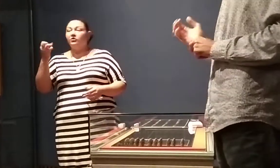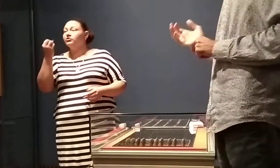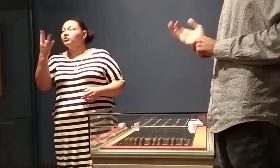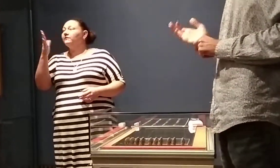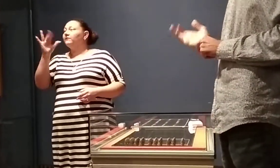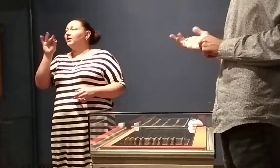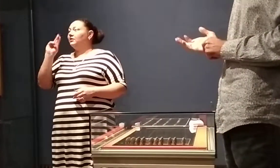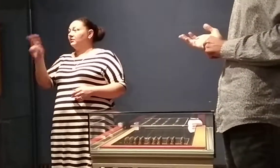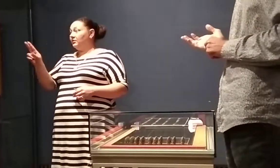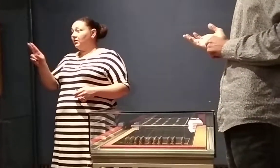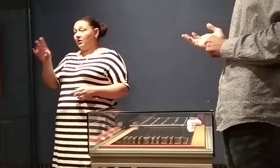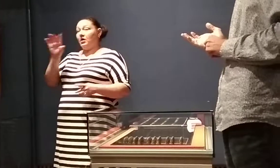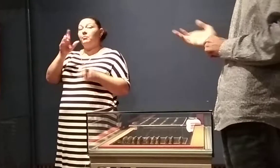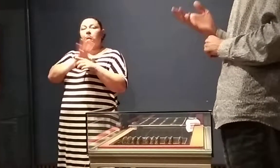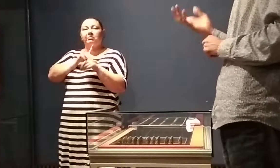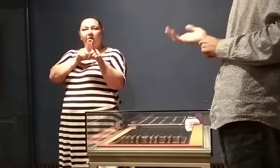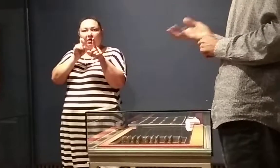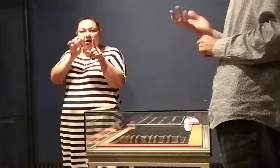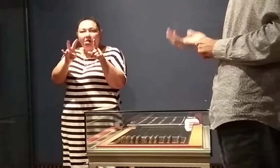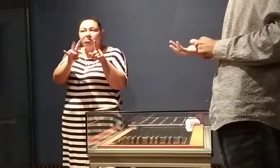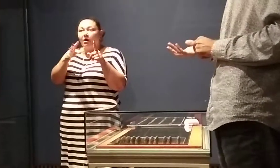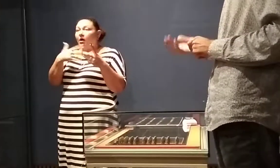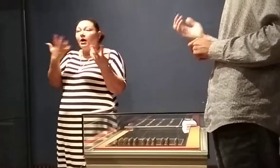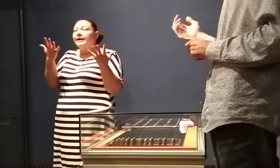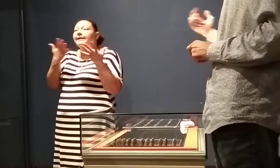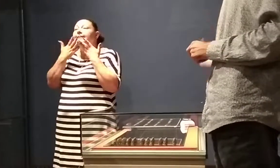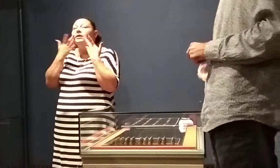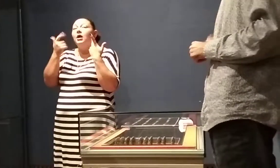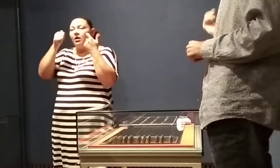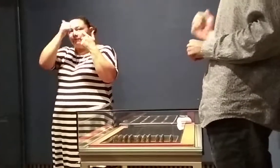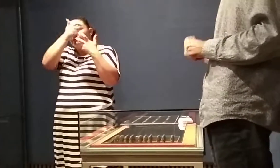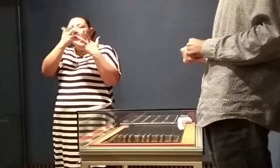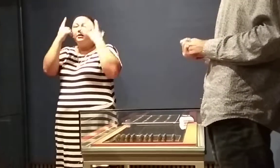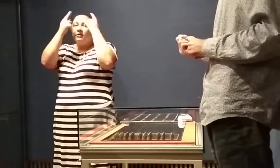только по монетам. Нет на них других источников, кроме как на их монете.